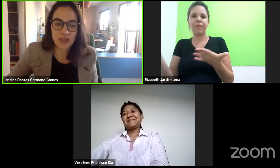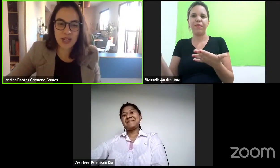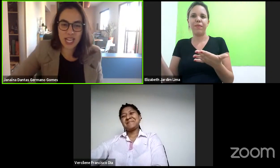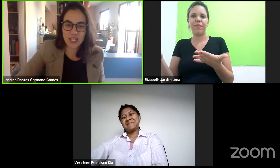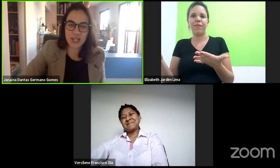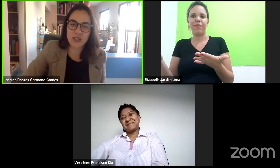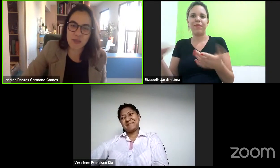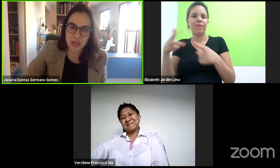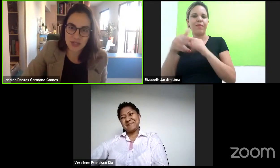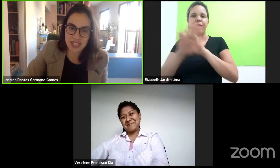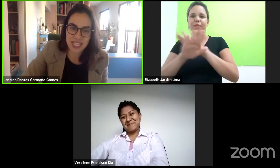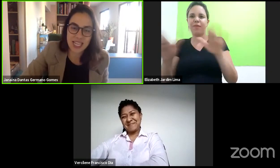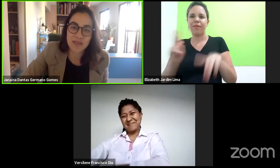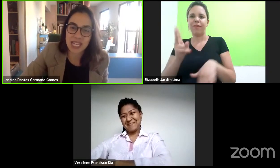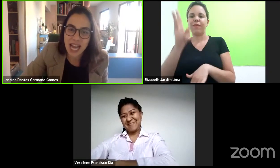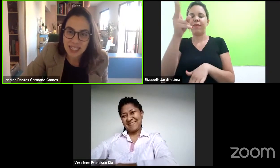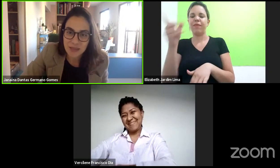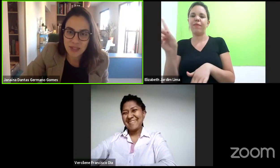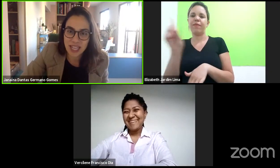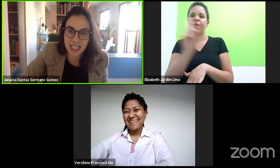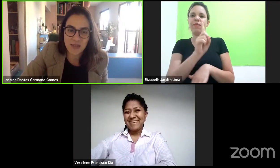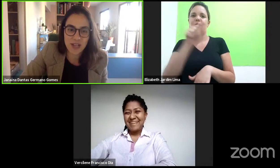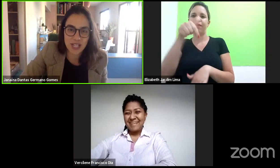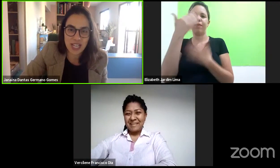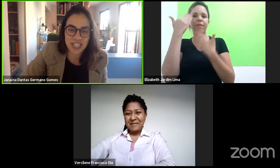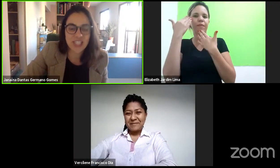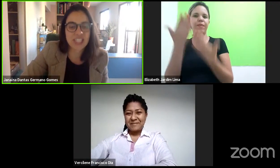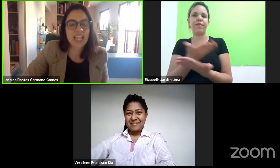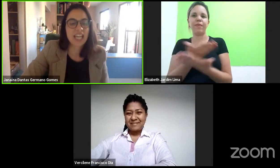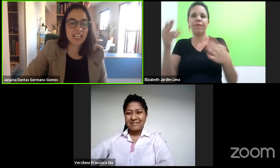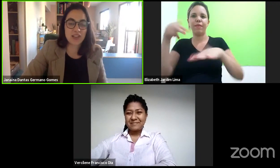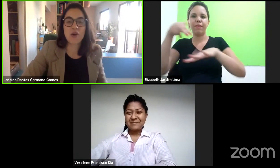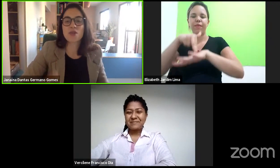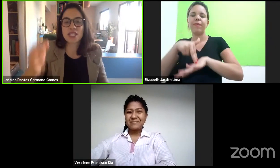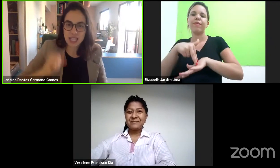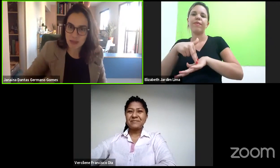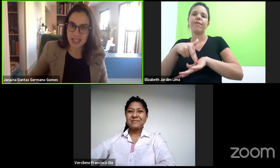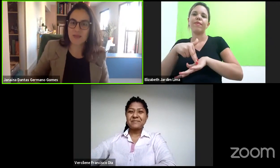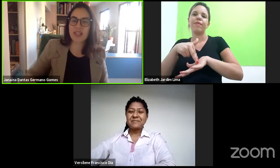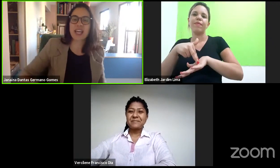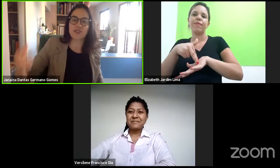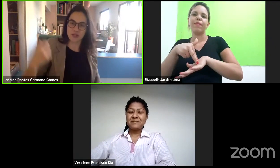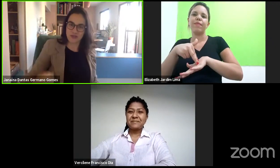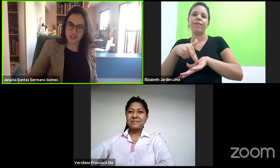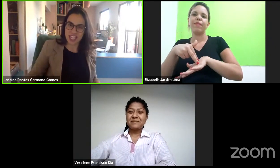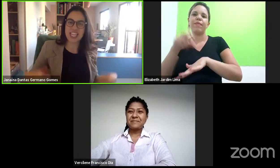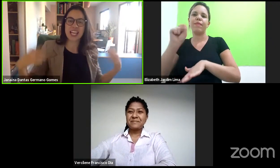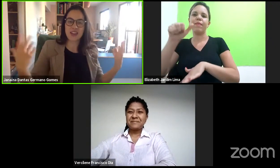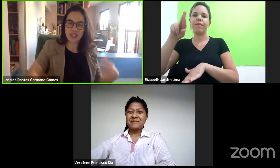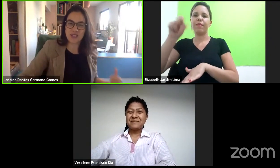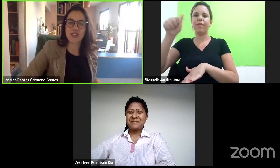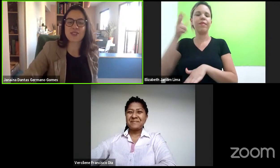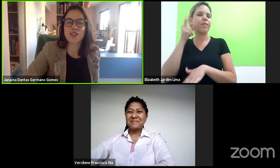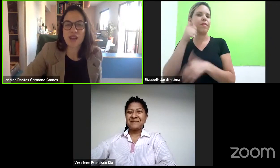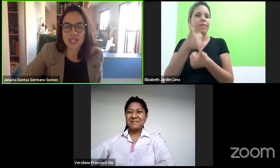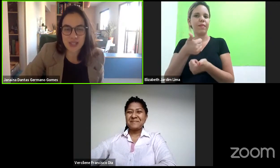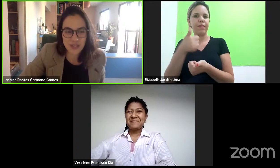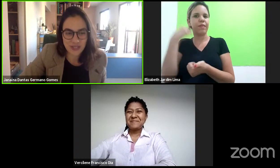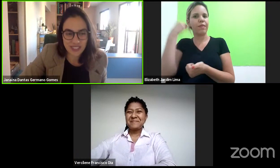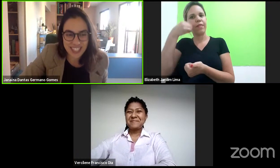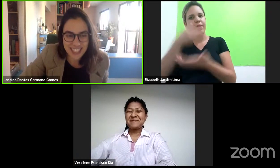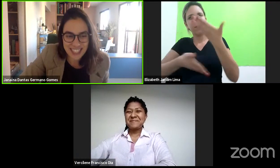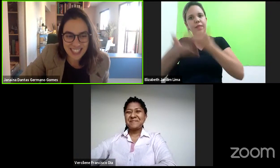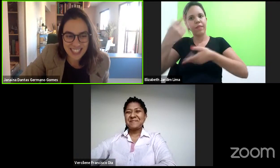ficar cortado para quem chegou depois. Versilene, obrigada por estar aqui com a gente. E, como disse a Samara, também quero te ouvir e quero que a gente faça um